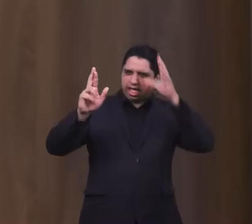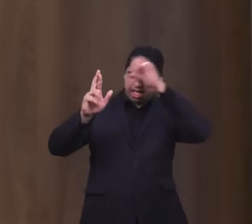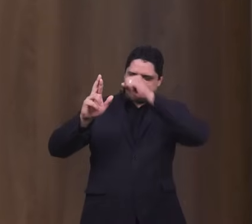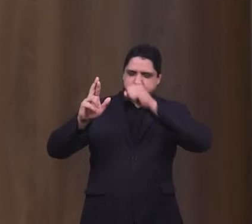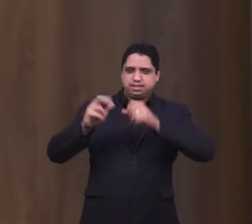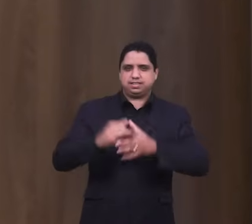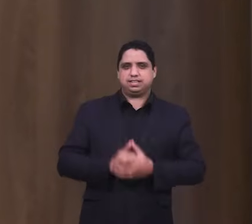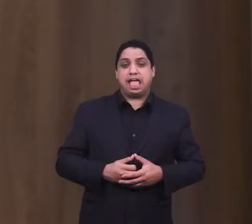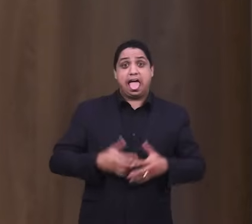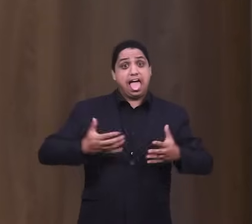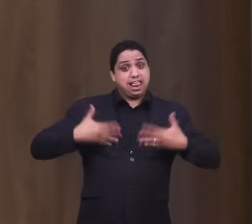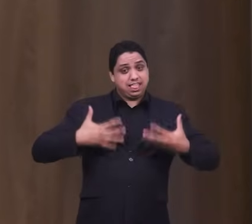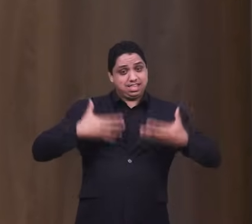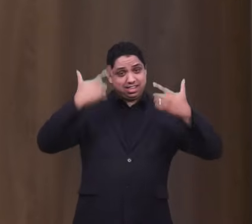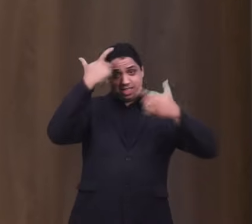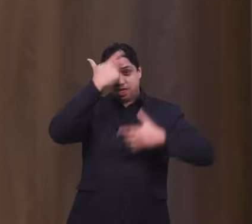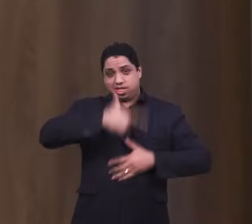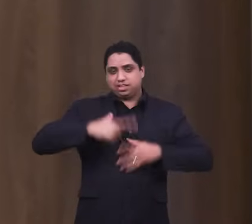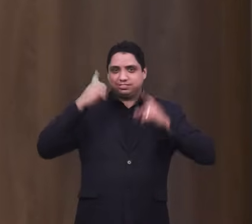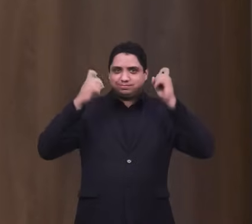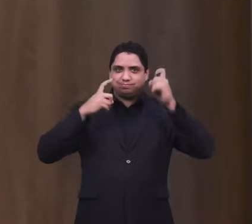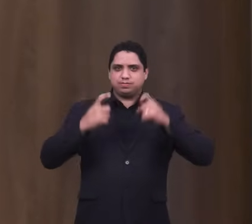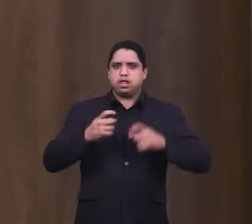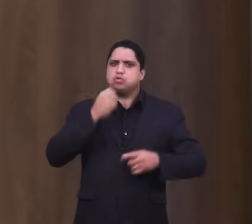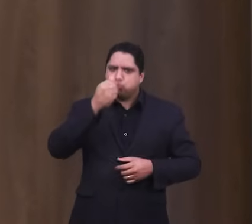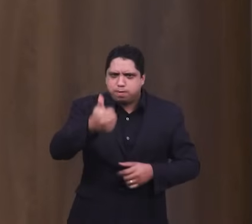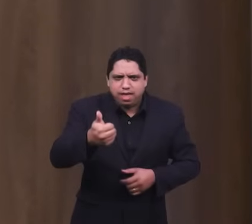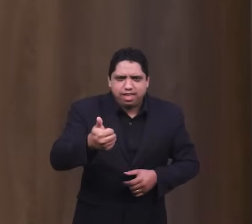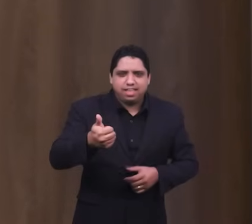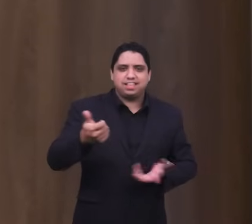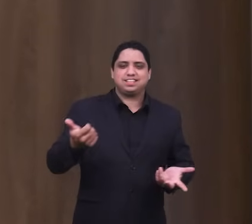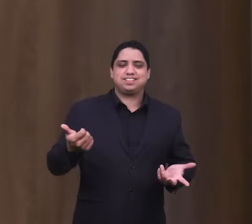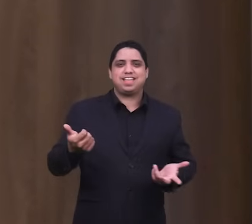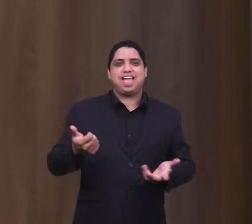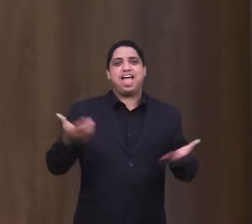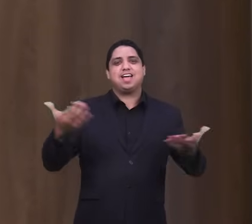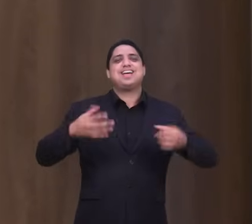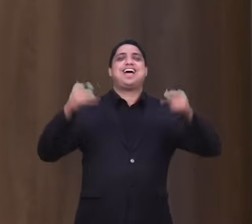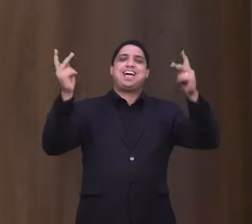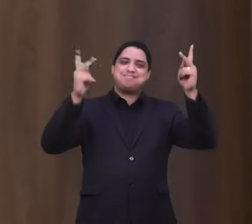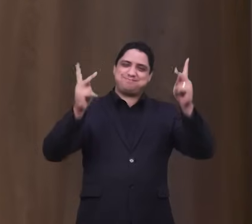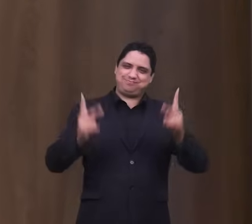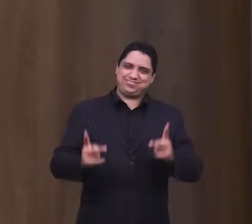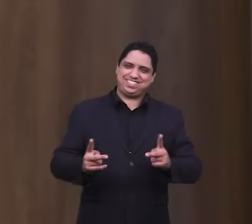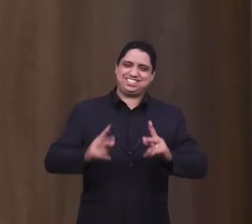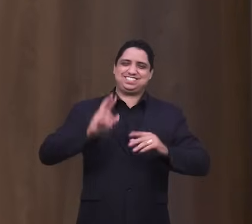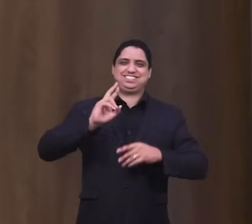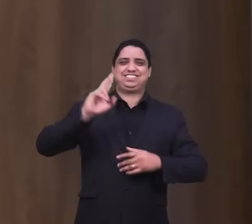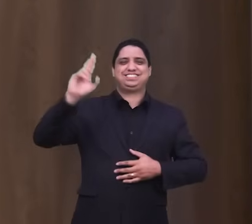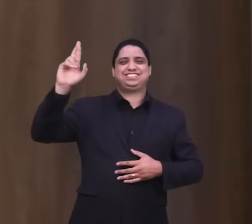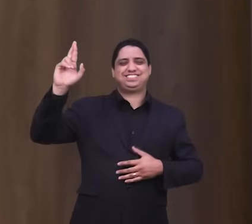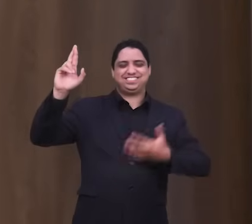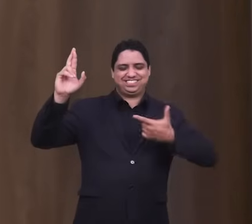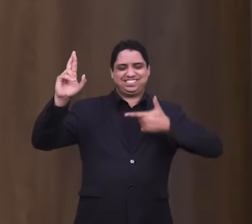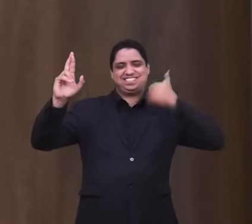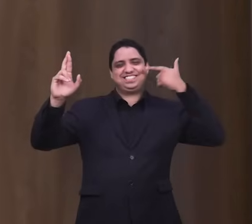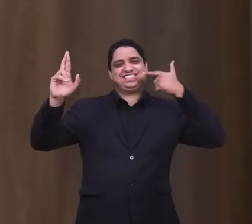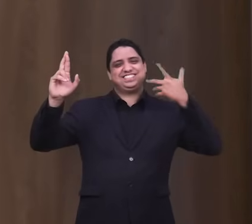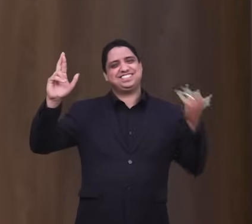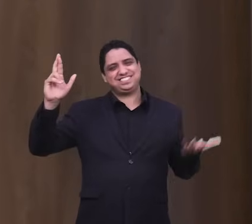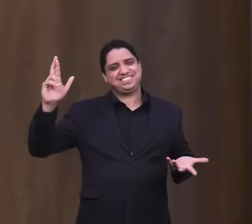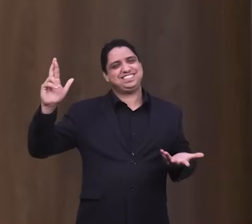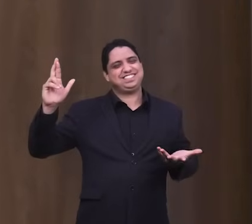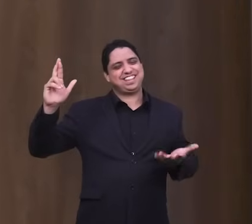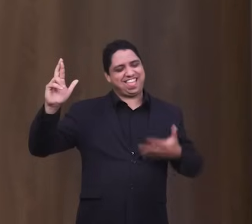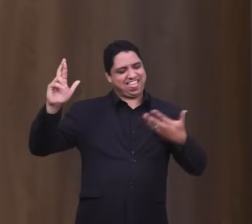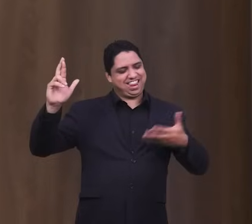com muita alegria. Como a gente fez a pergunta, ó, tudo bem? E agora, paz do